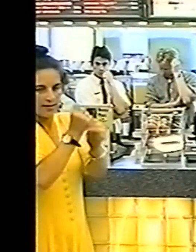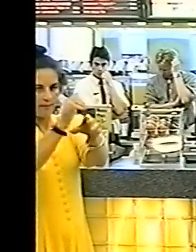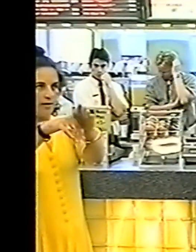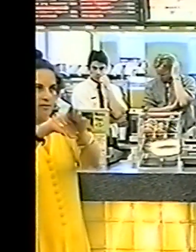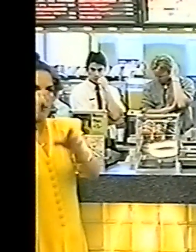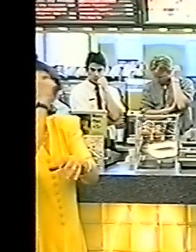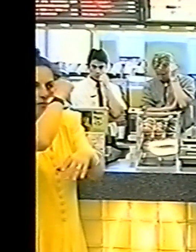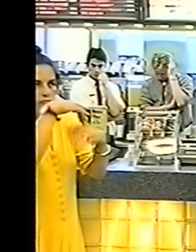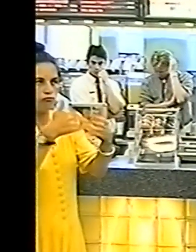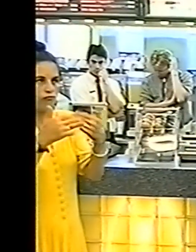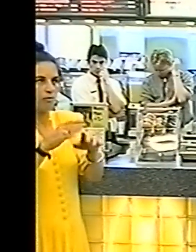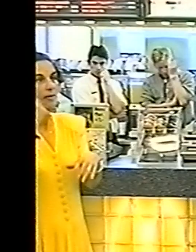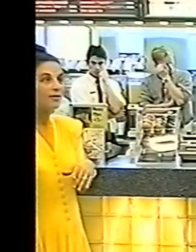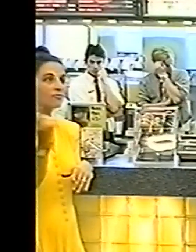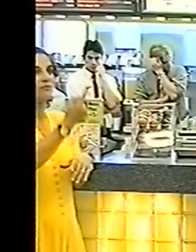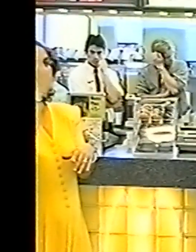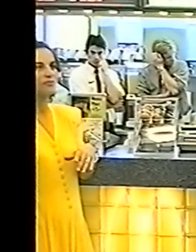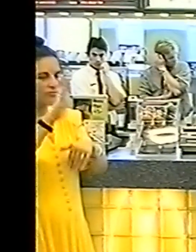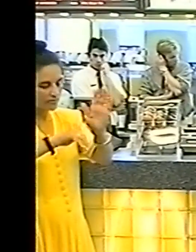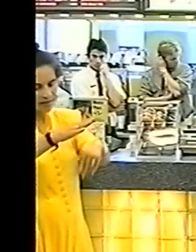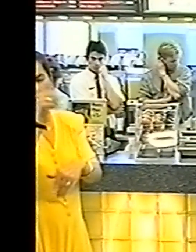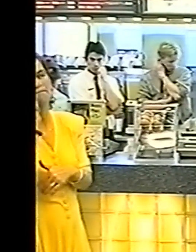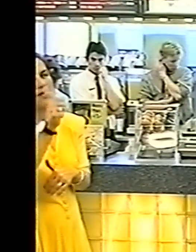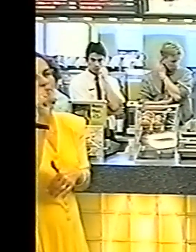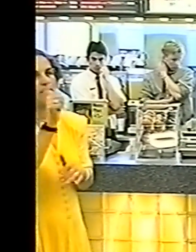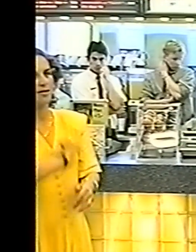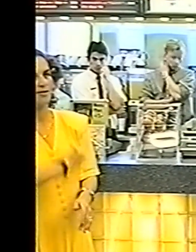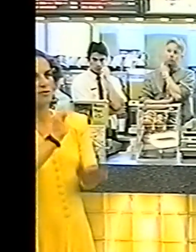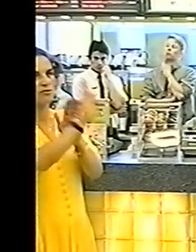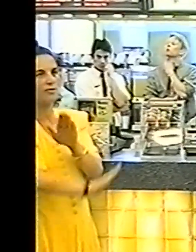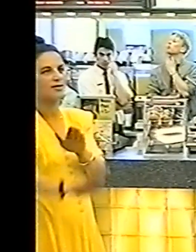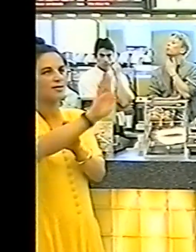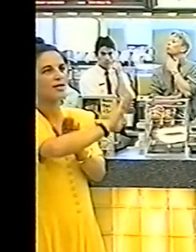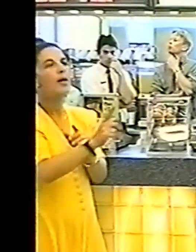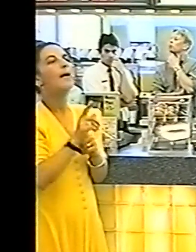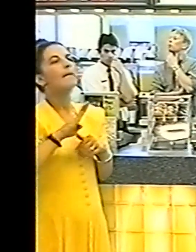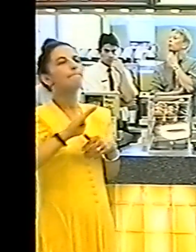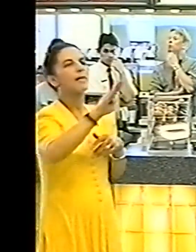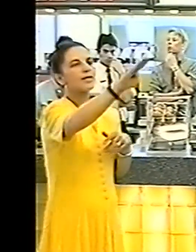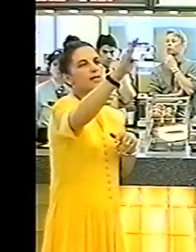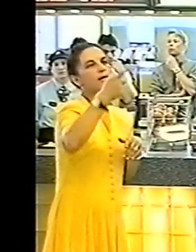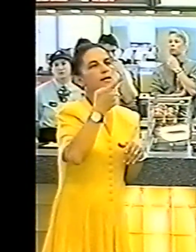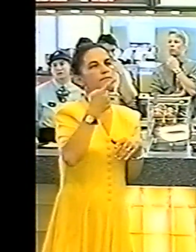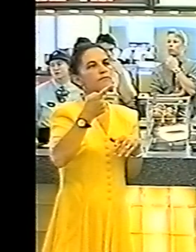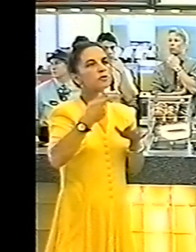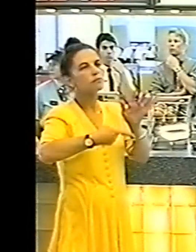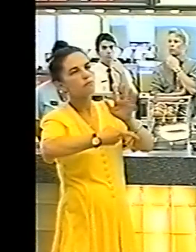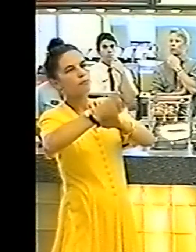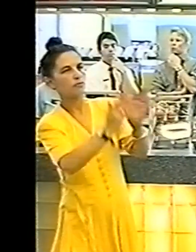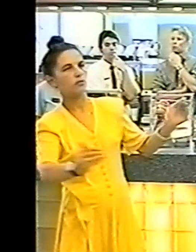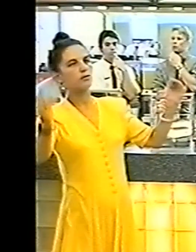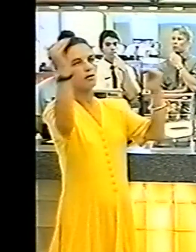été notre succès en Suisse. D'ailleurs, Val-Exer est pour nous la plus grande station d'utilitaire en